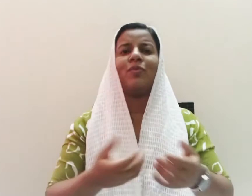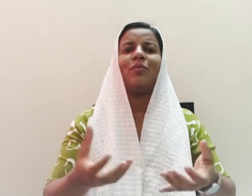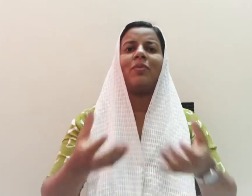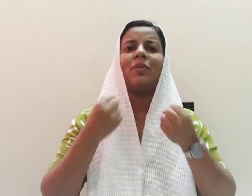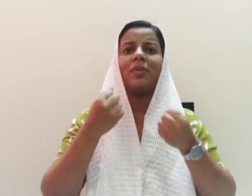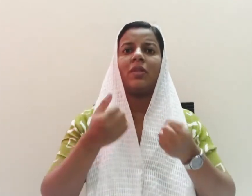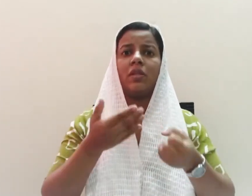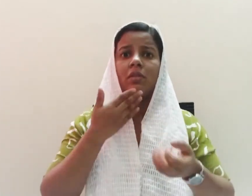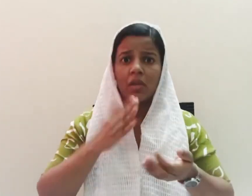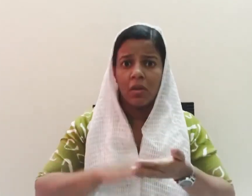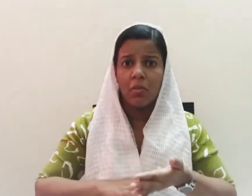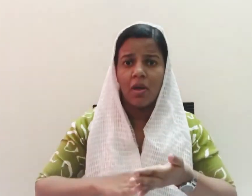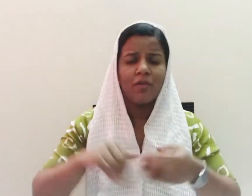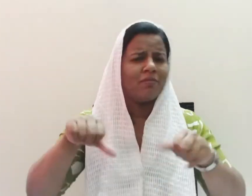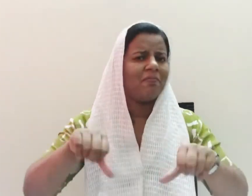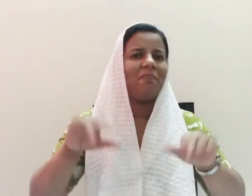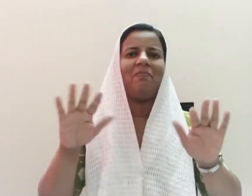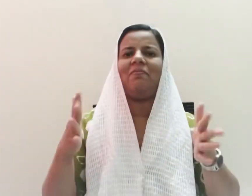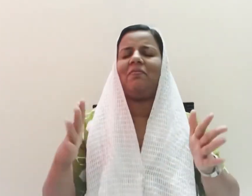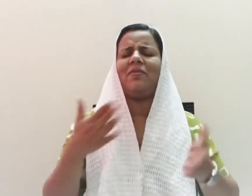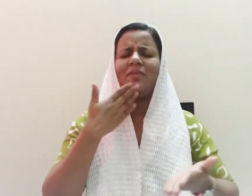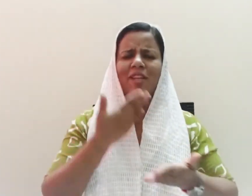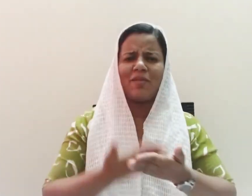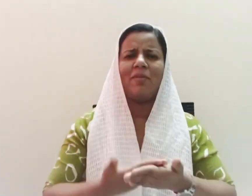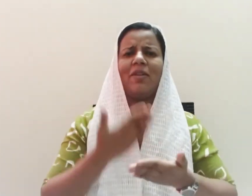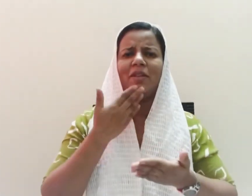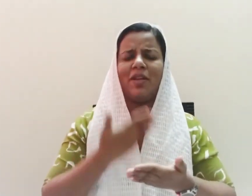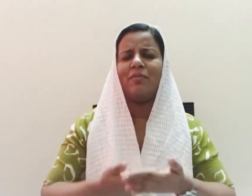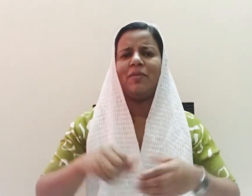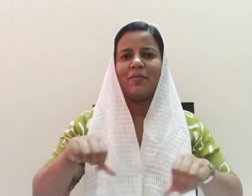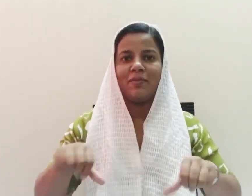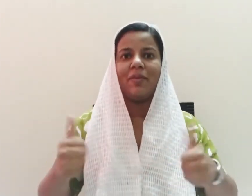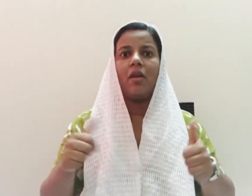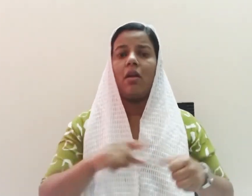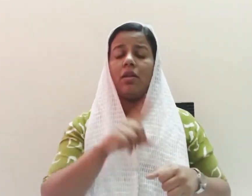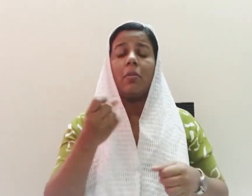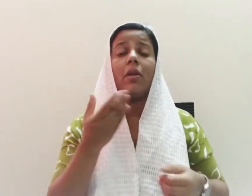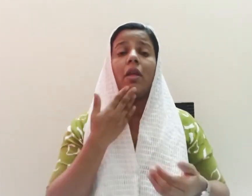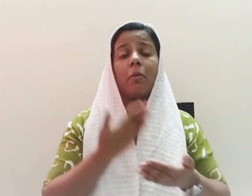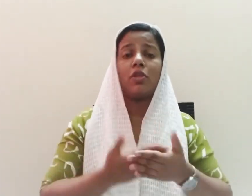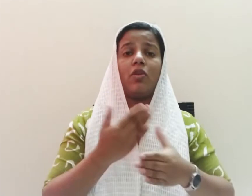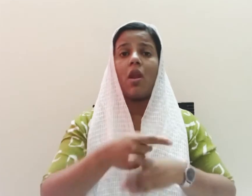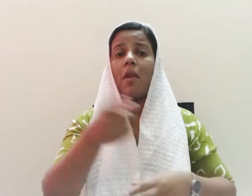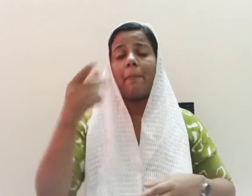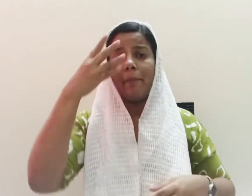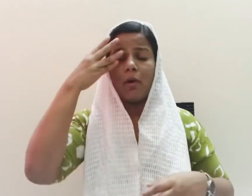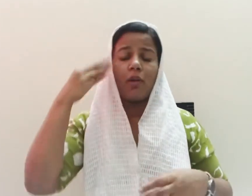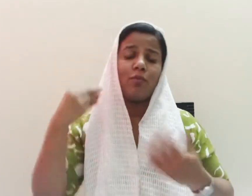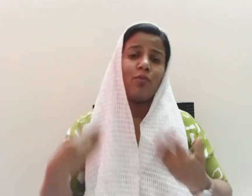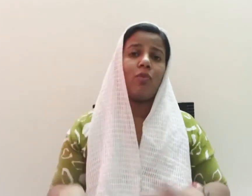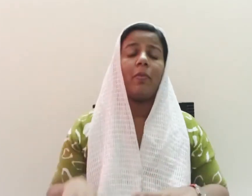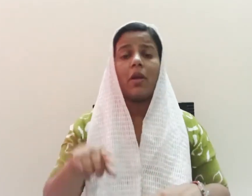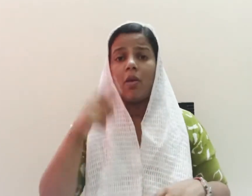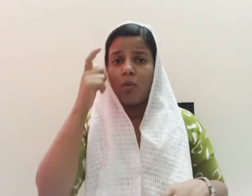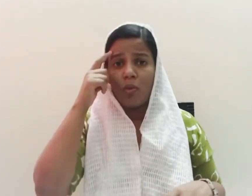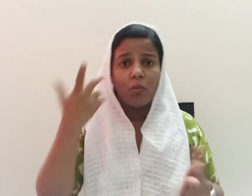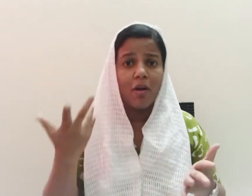ചെയ്യും. തിന്മയല്ല വിതയ്ക്കേണ്ടത്, നന്മ തന്നെ ചെയ്യും. ഒരുപക്ഷെ നമ്മൾ നന്മ ചെയ്തവർ നമ്മളെ മറന്നുപോകും, നമ്മൾ നന്മ ചെയ്തവർ നമ്മളെക്കുറിച്ച് പിന്നെ ഓർത്തെന്ന്